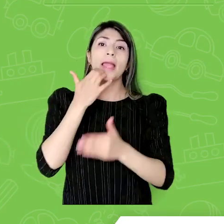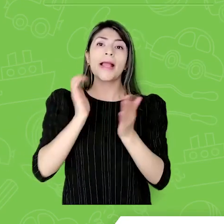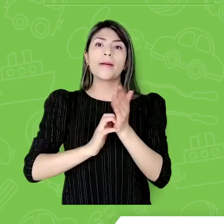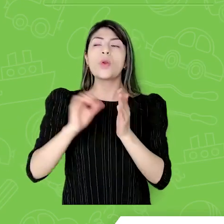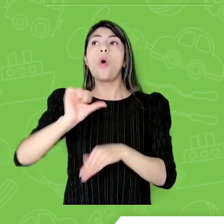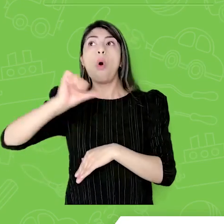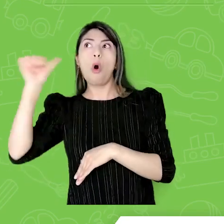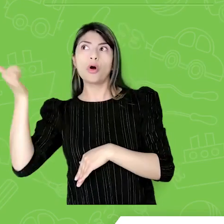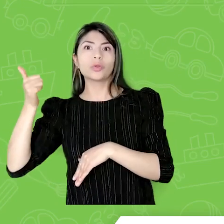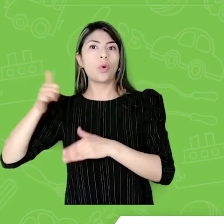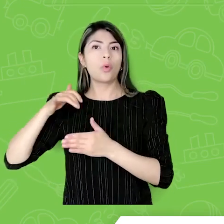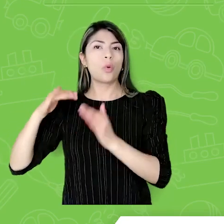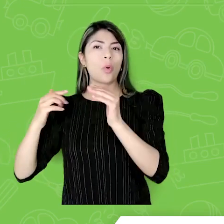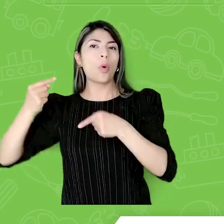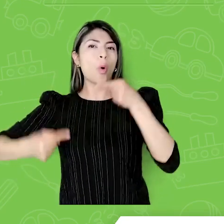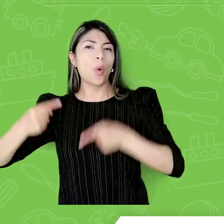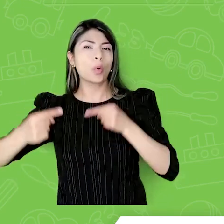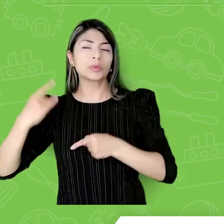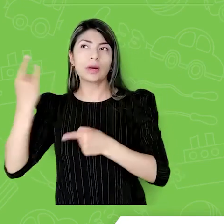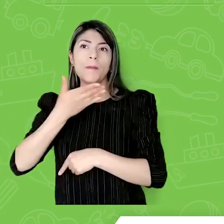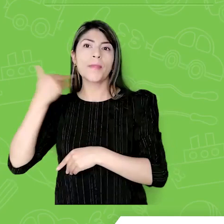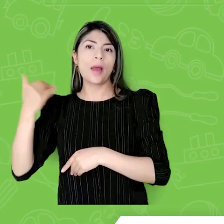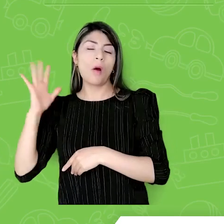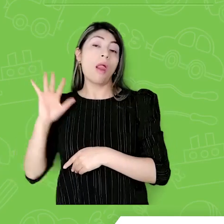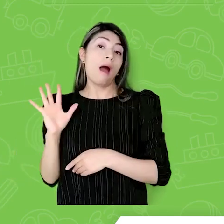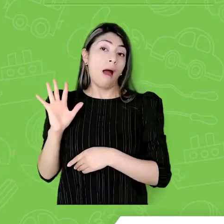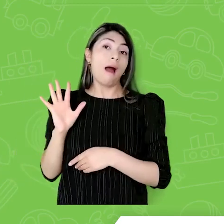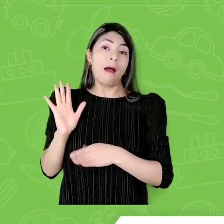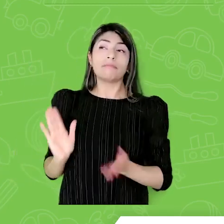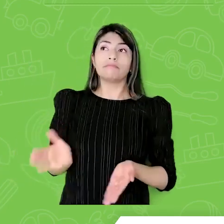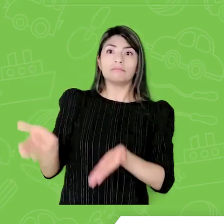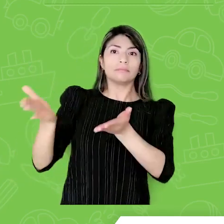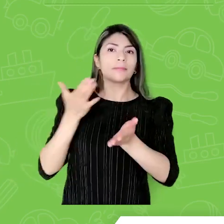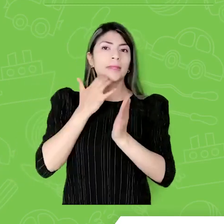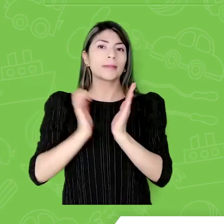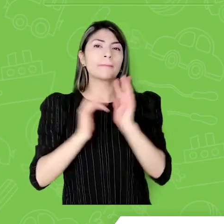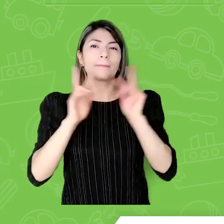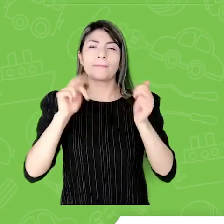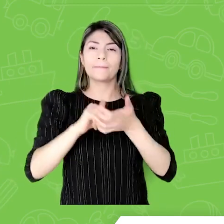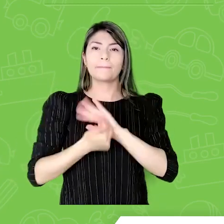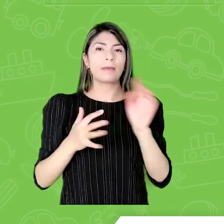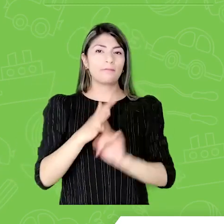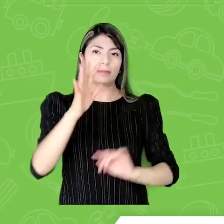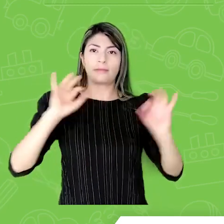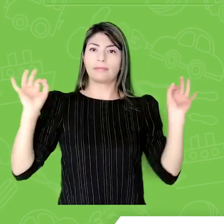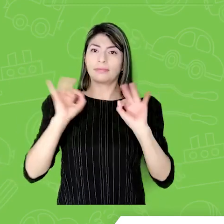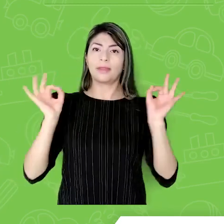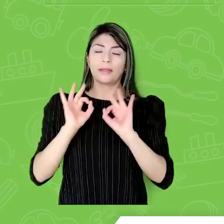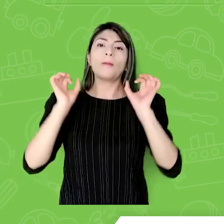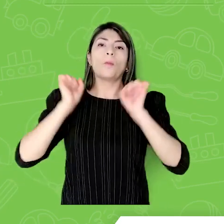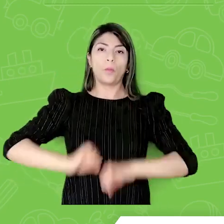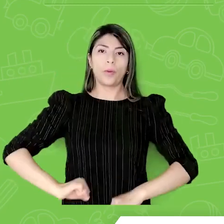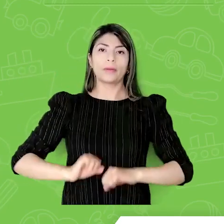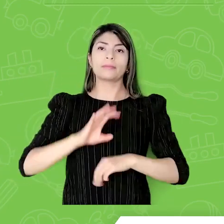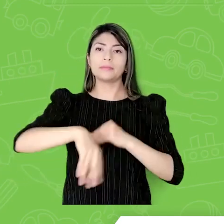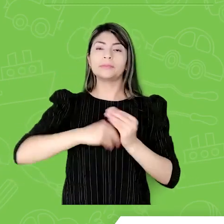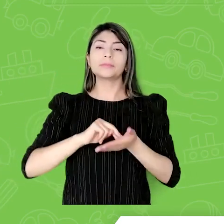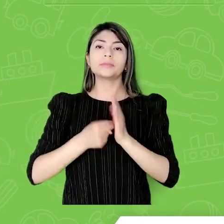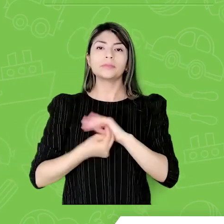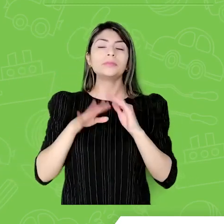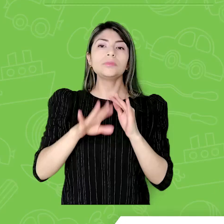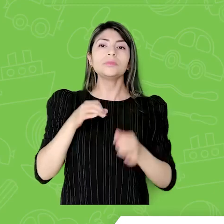el empleo para el cual concursaron o en un empleo equivalente, sin que deba emitirse otro acto administrativo que la